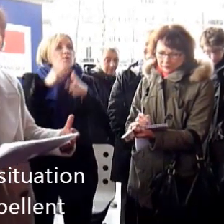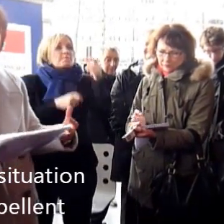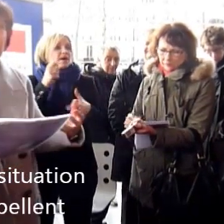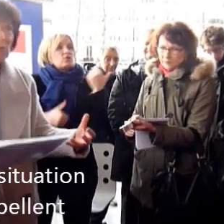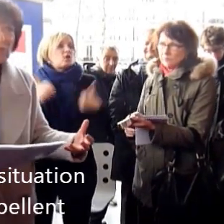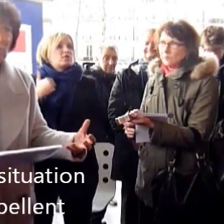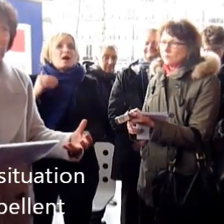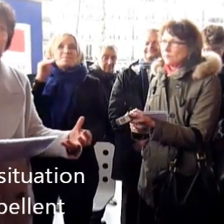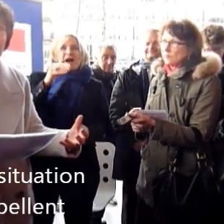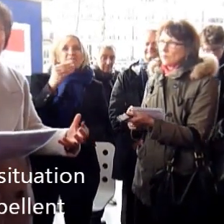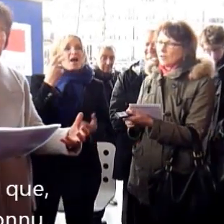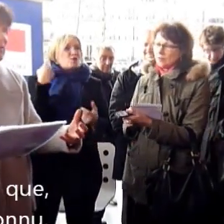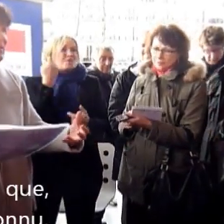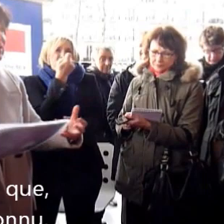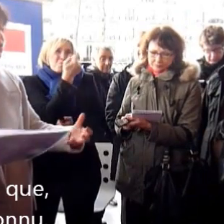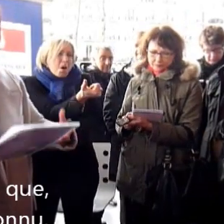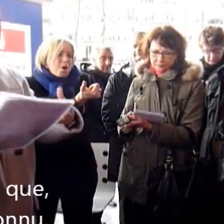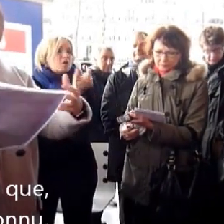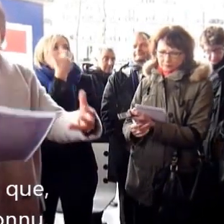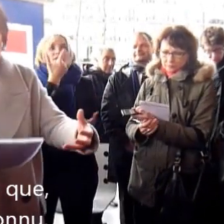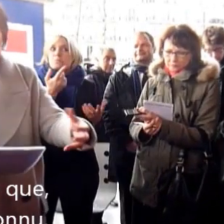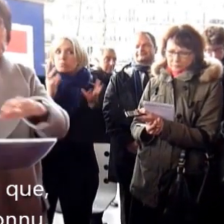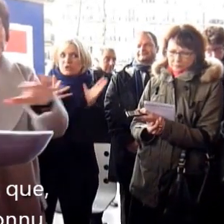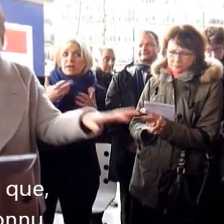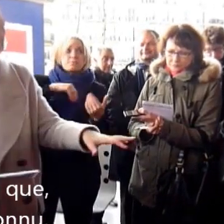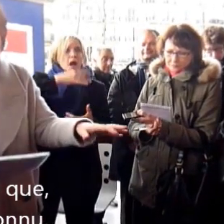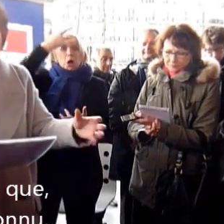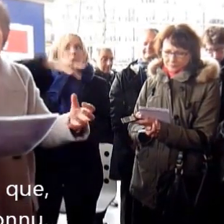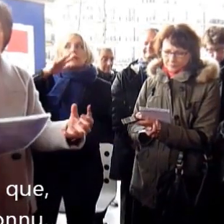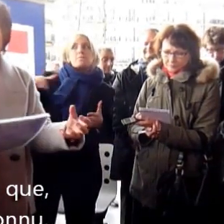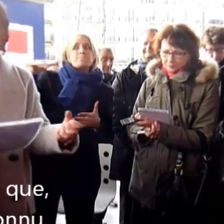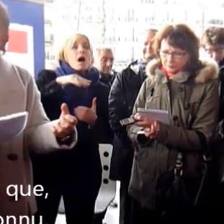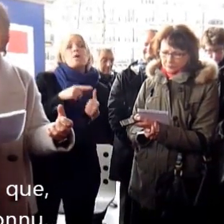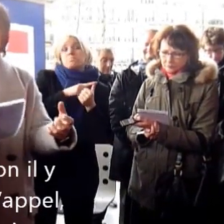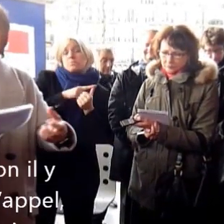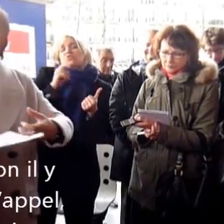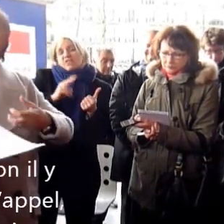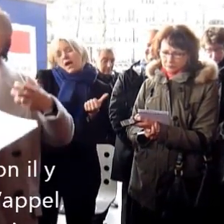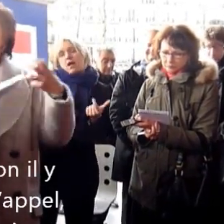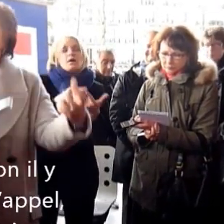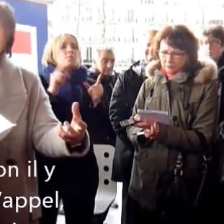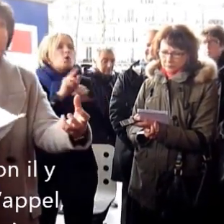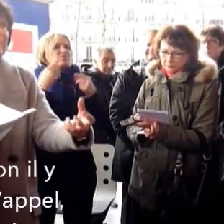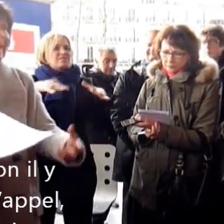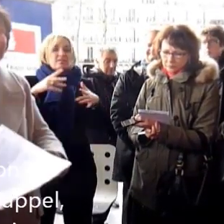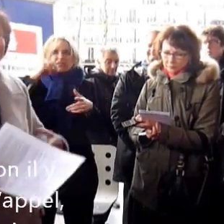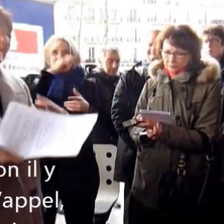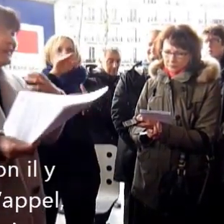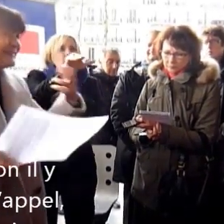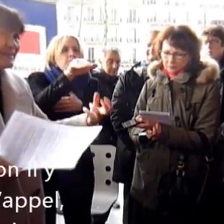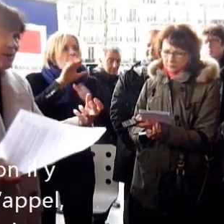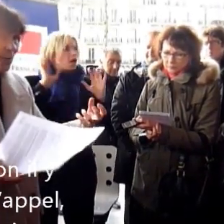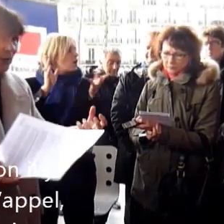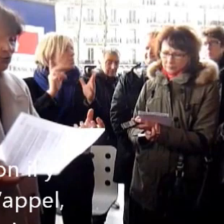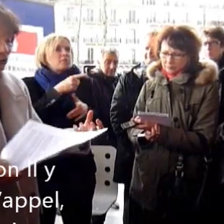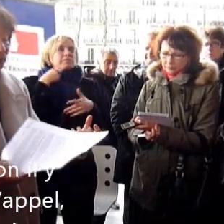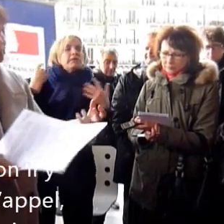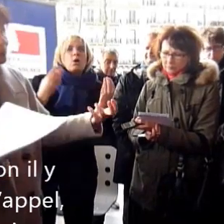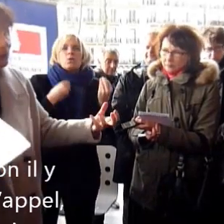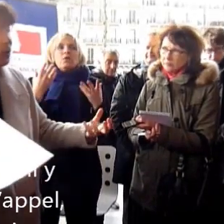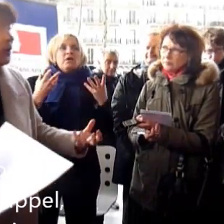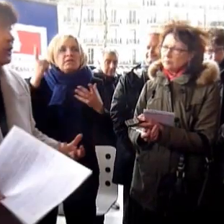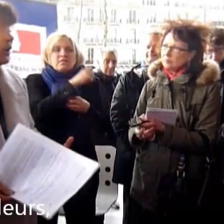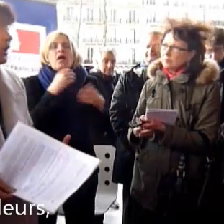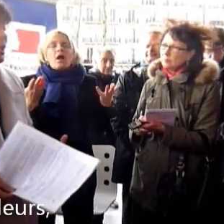handicap appellent très peu ce numéro. Donc ça veut dire que soit il n'est pas connu, ça c'est vrai, soit de toute façon il y a des difficultés d'appel, il y a des